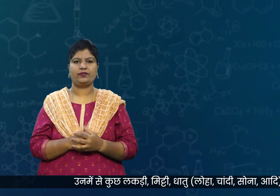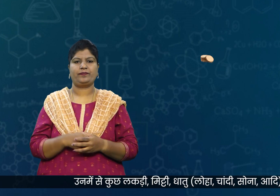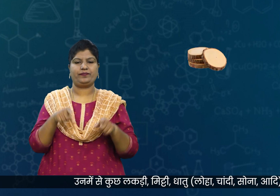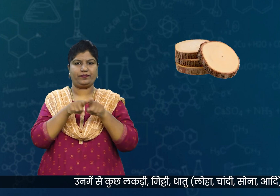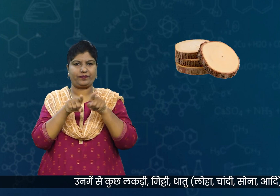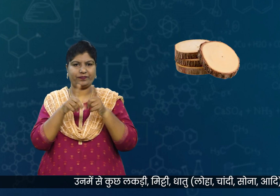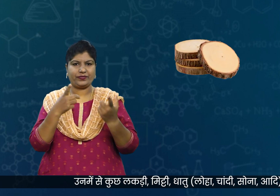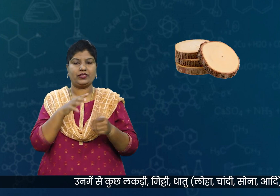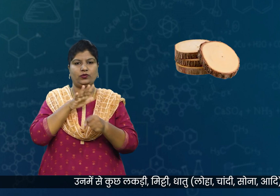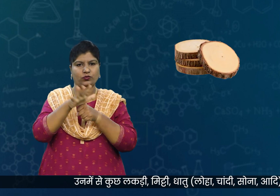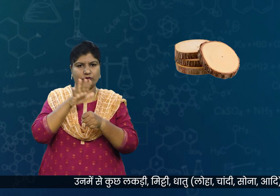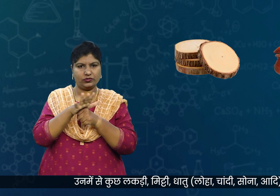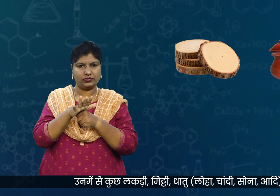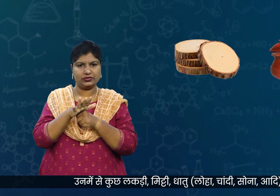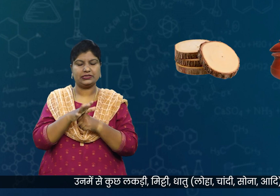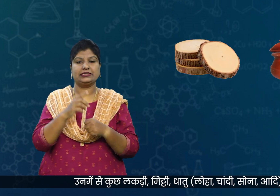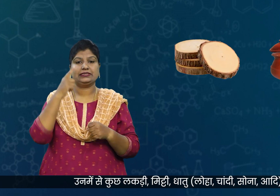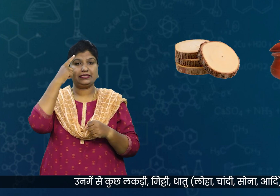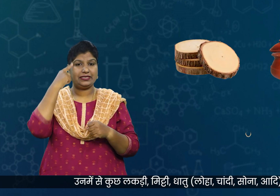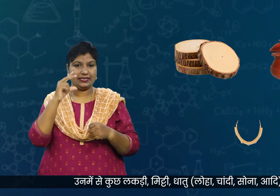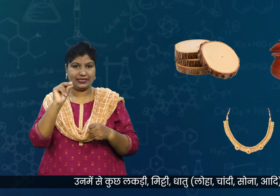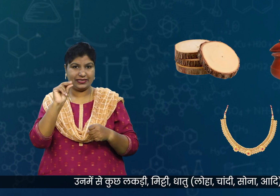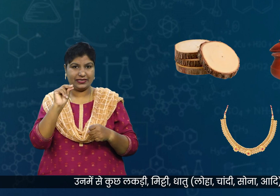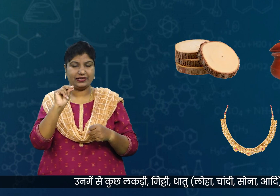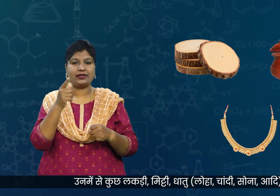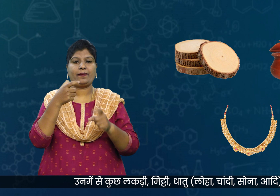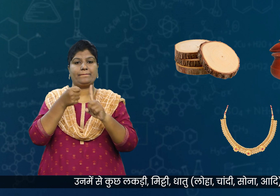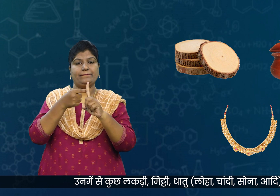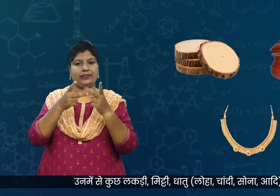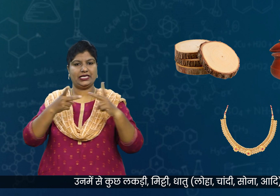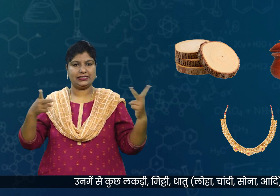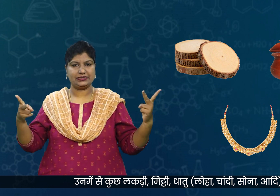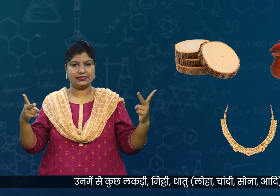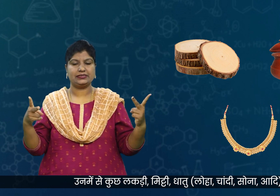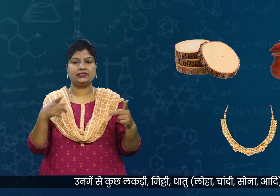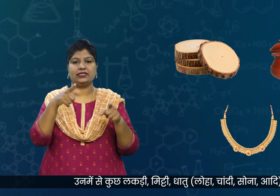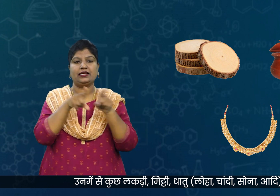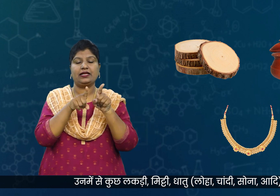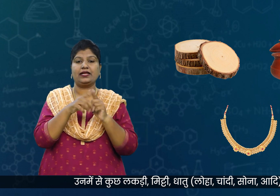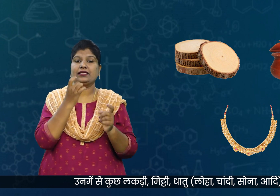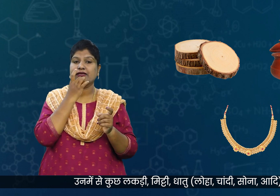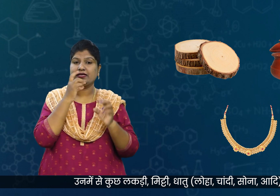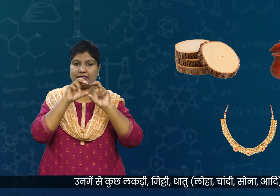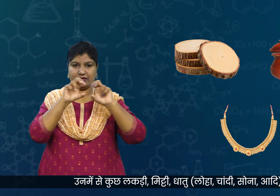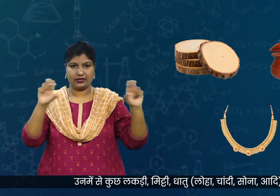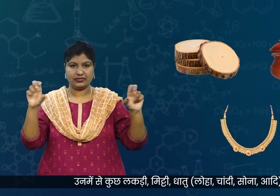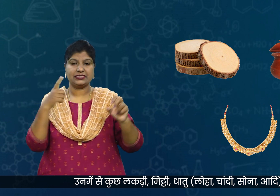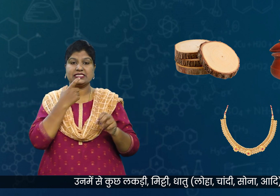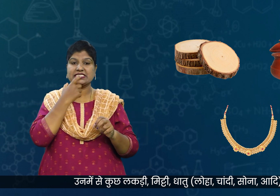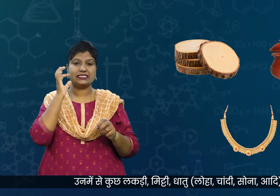उनमें से कुछ लकड़ी, मिट्टी, धातु जैसे लोहा, चांदी, सोना